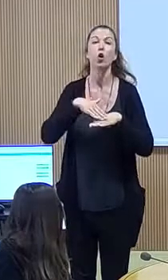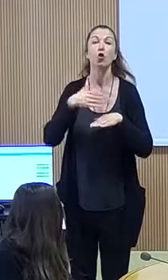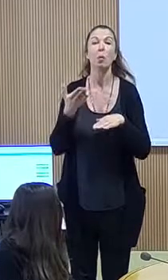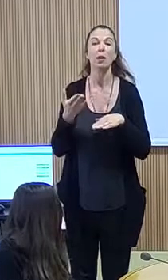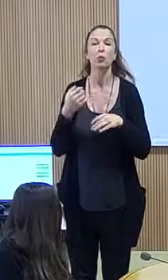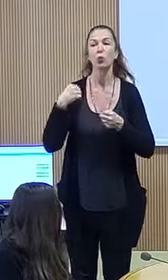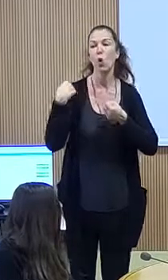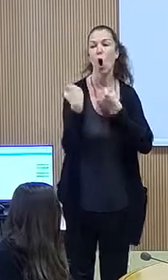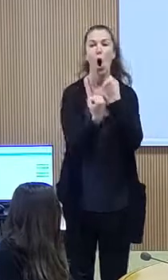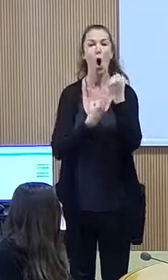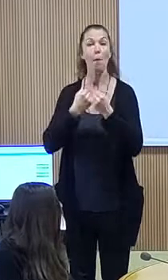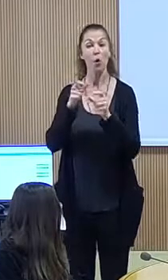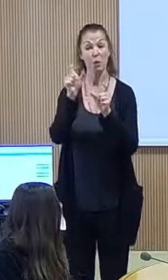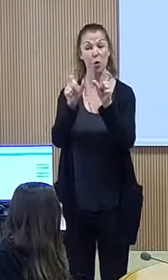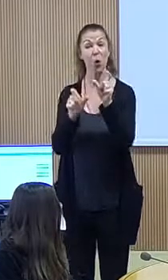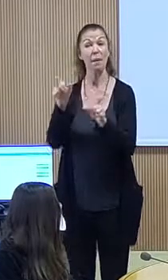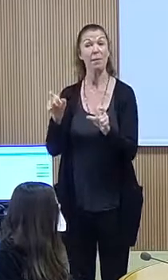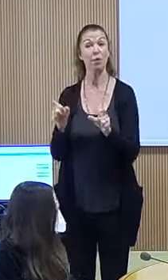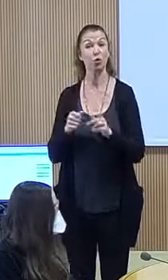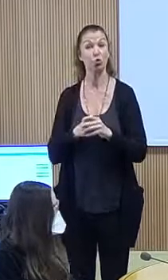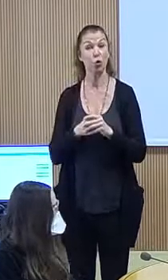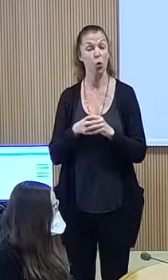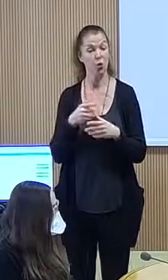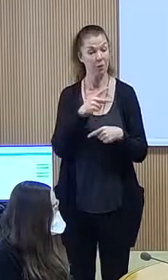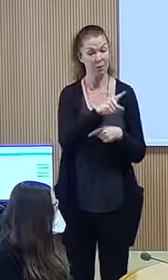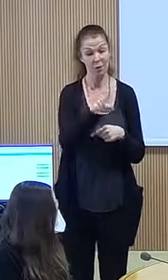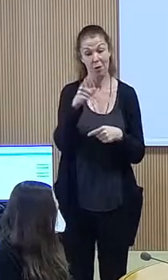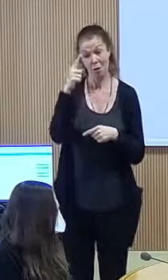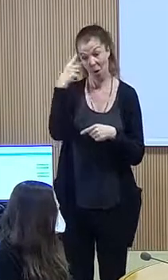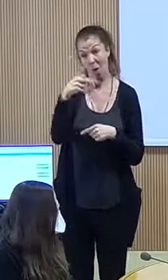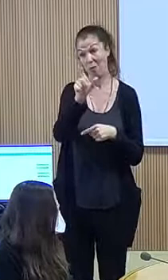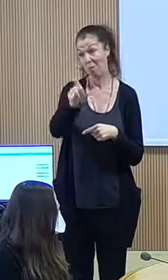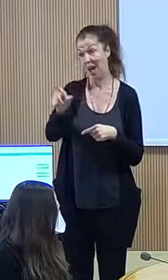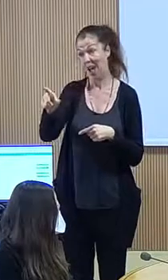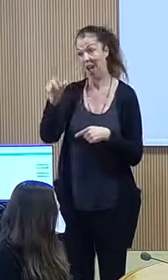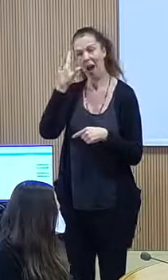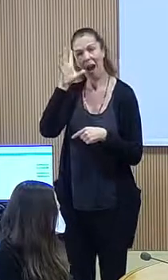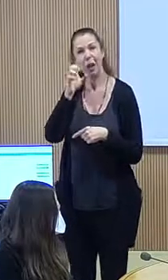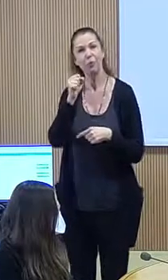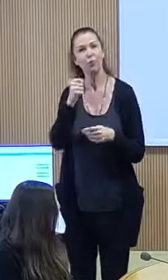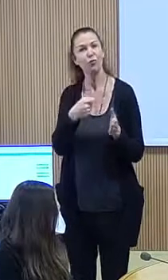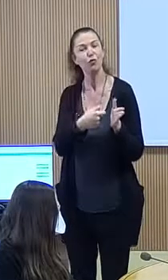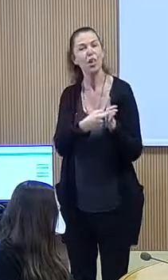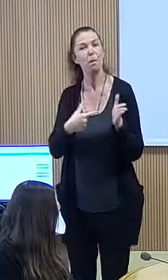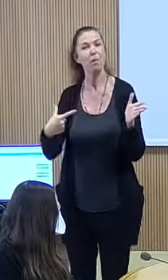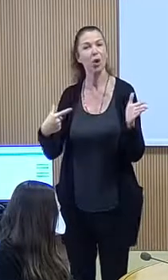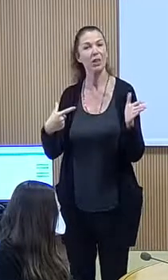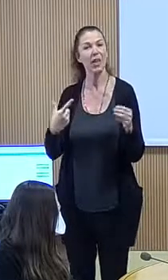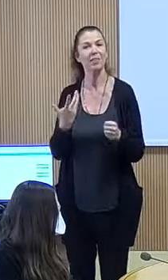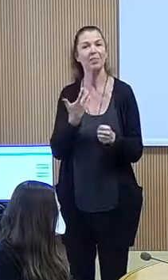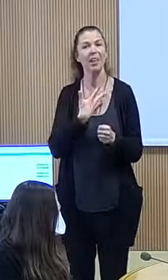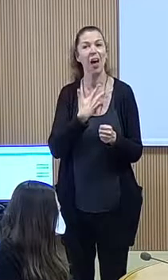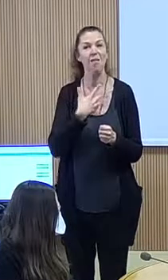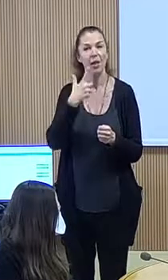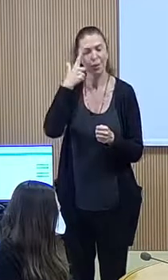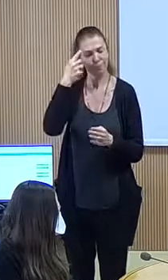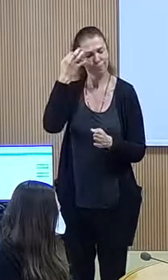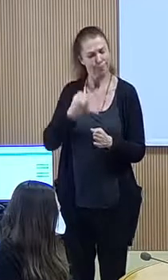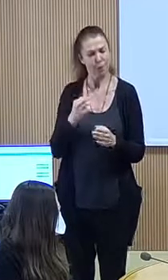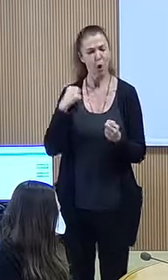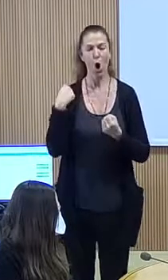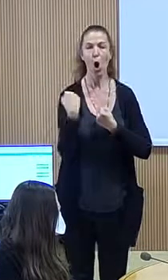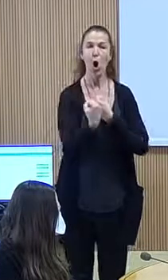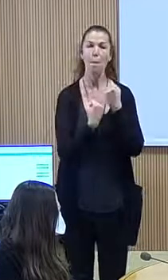che ormai penso che abbiano capito l'importanza di avere determinati comportamenti al di là anche delle